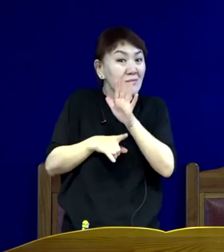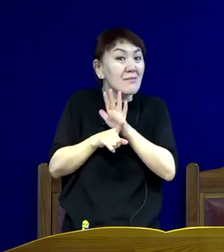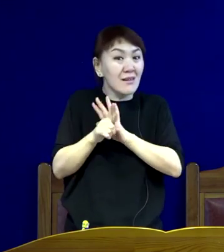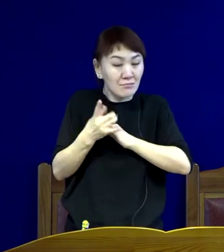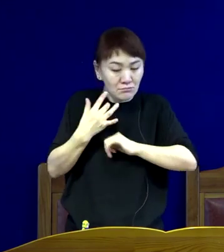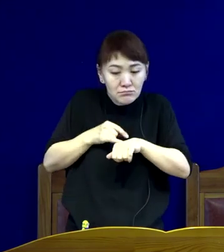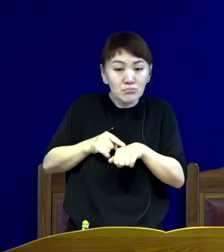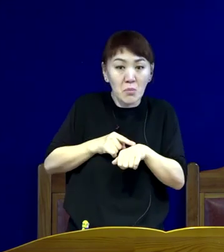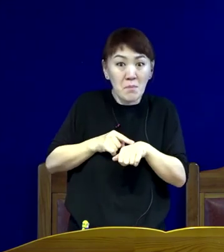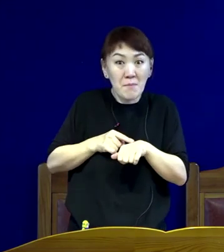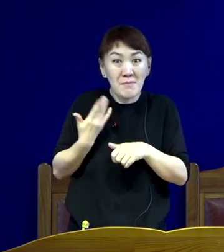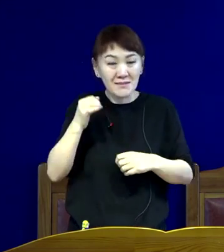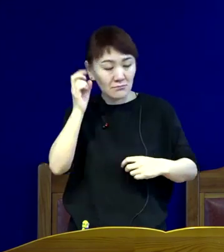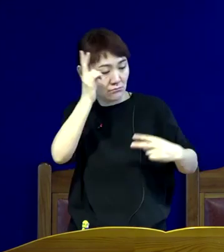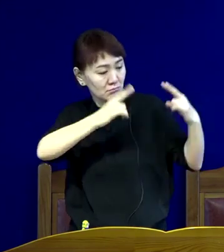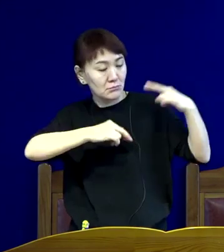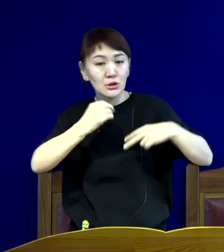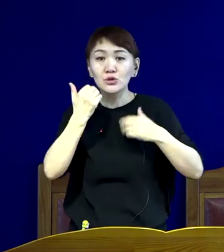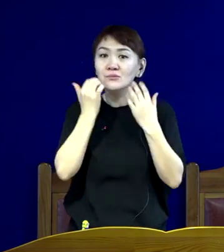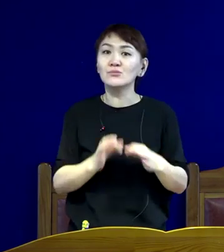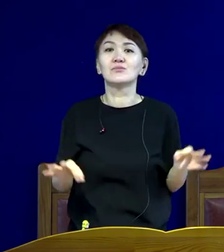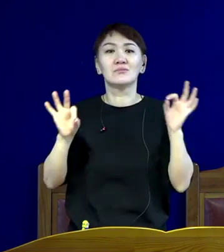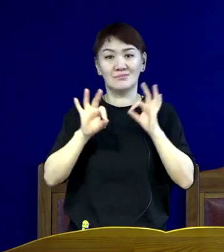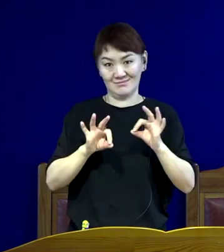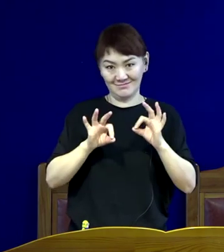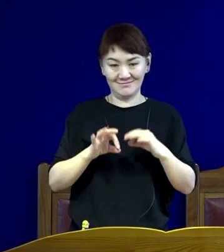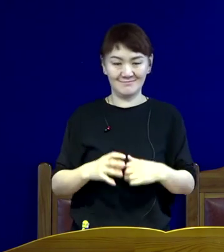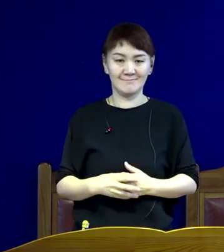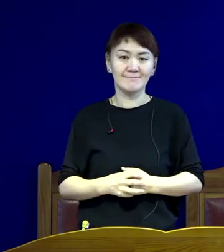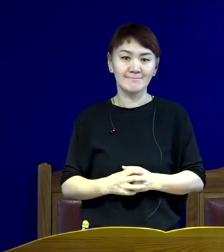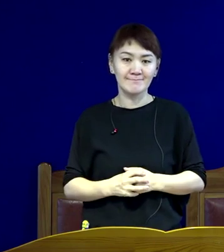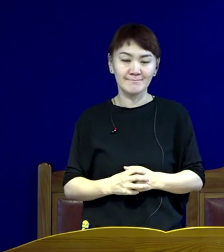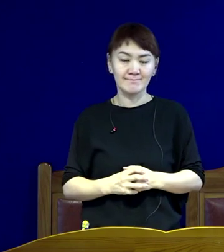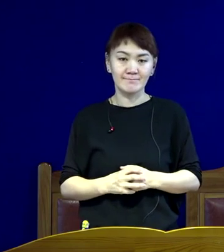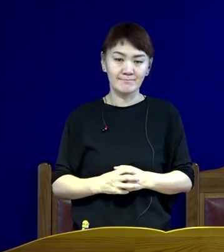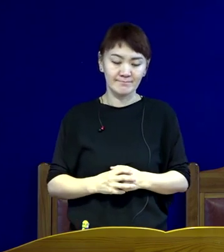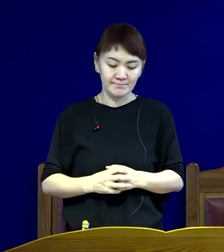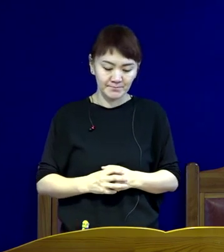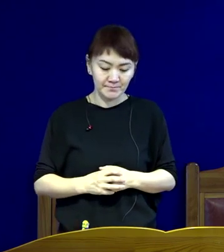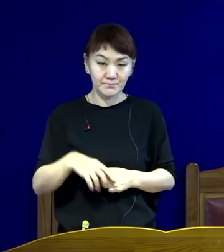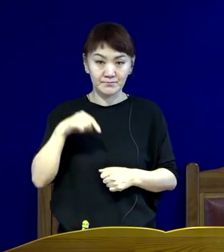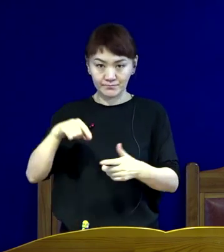헐거벗었으나 부끄러워 아니하니라. 여기까지입니다.